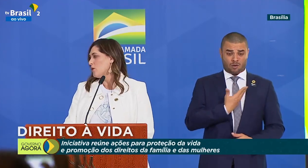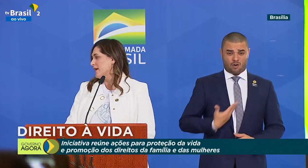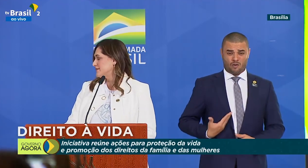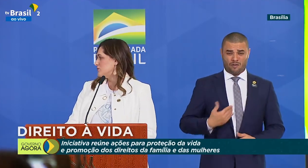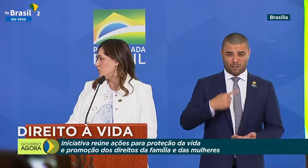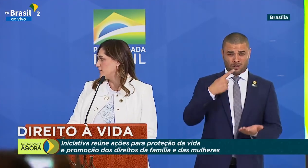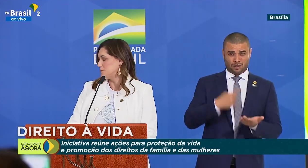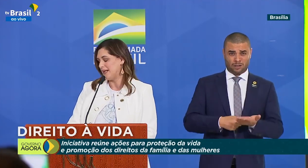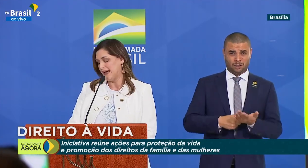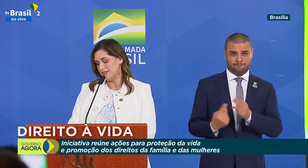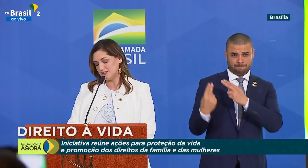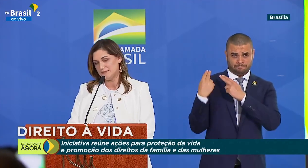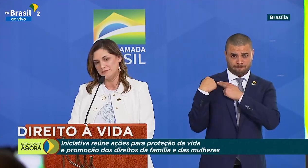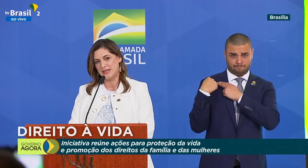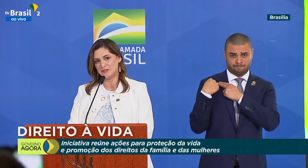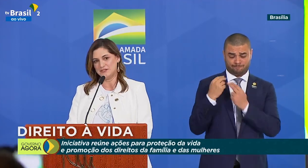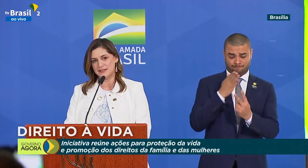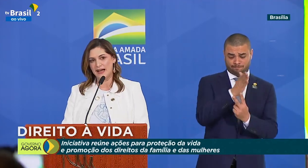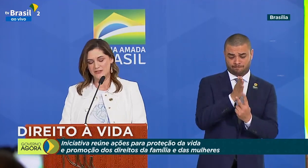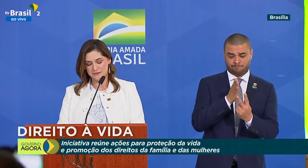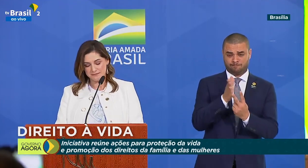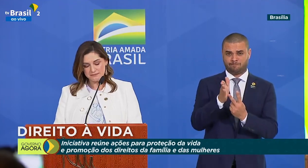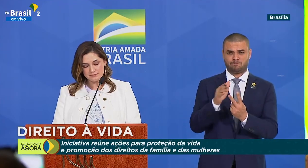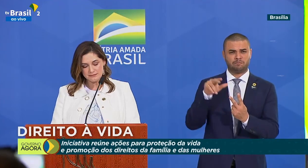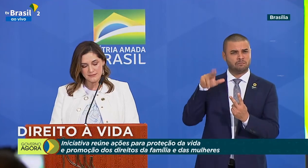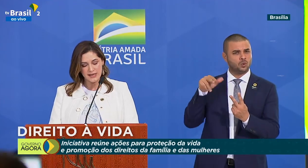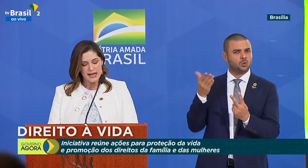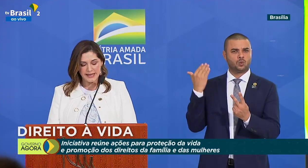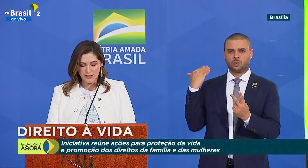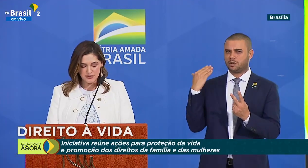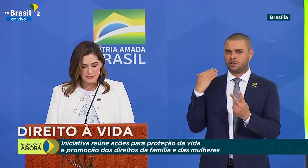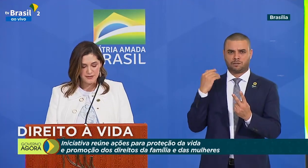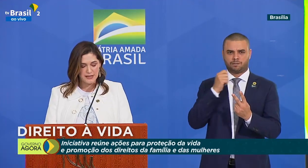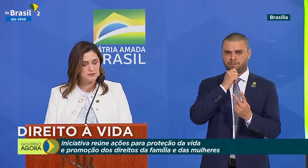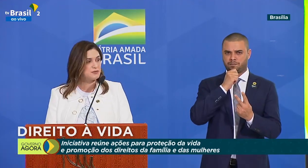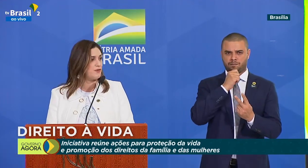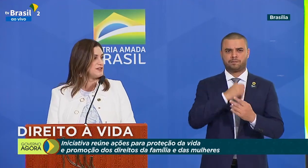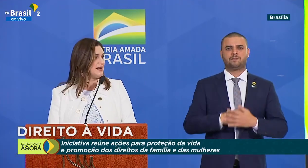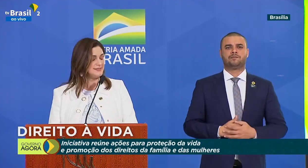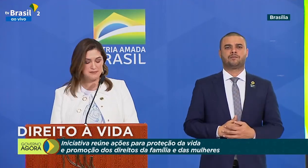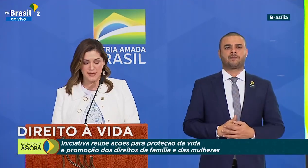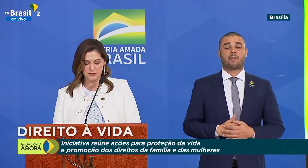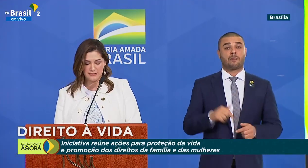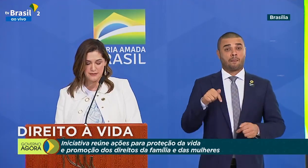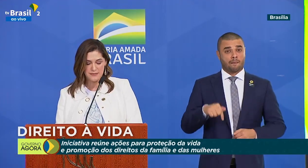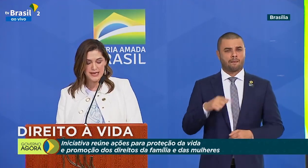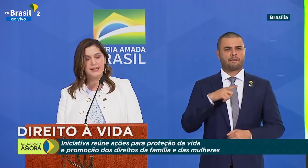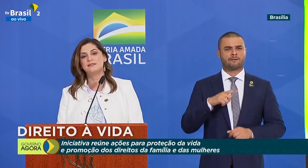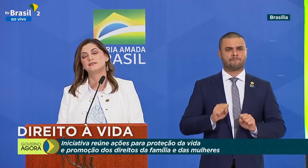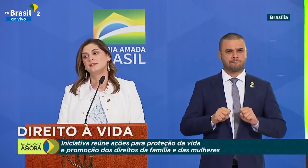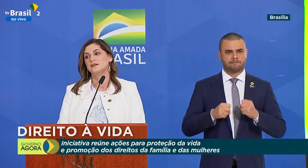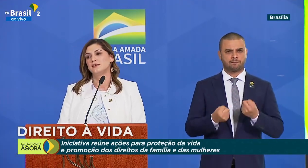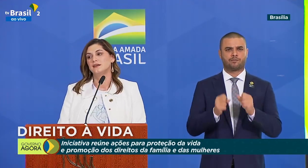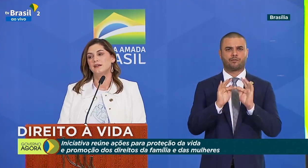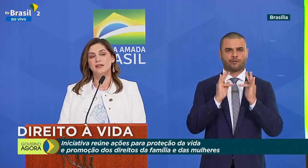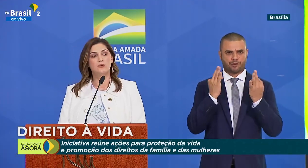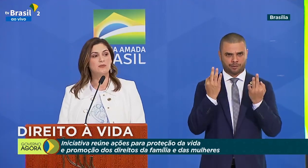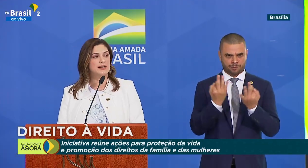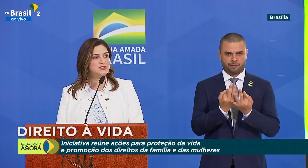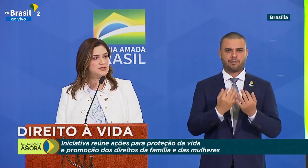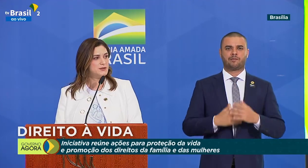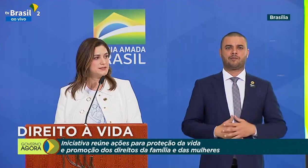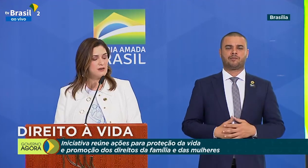comprometido com esses dois pilares da sociedade aqui nós defendemos o fortalecimento da família